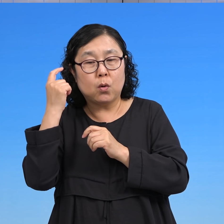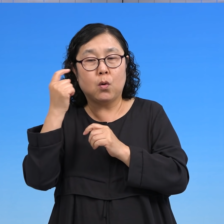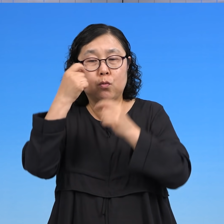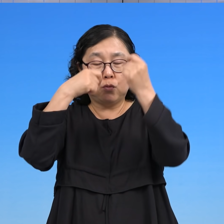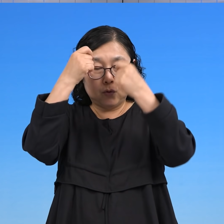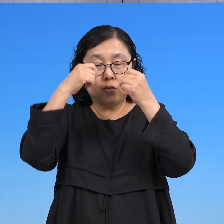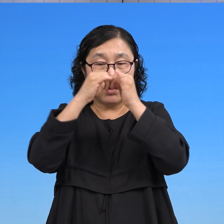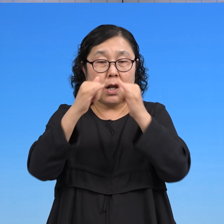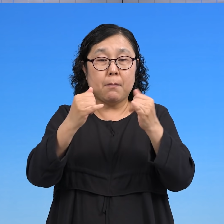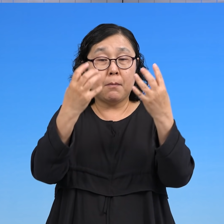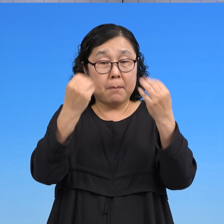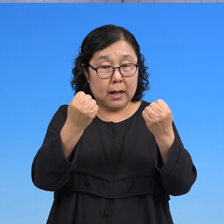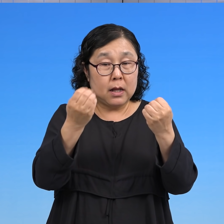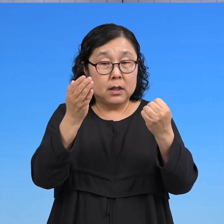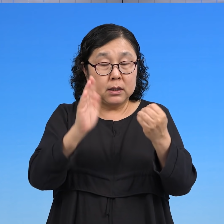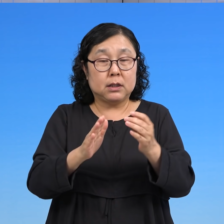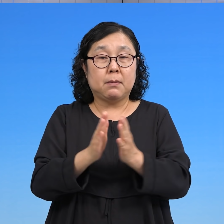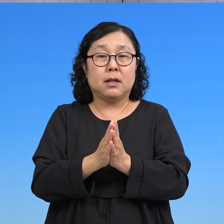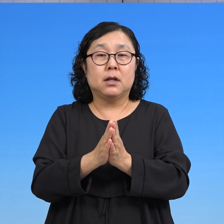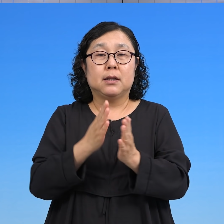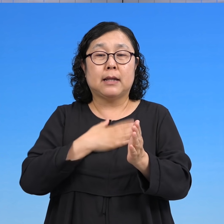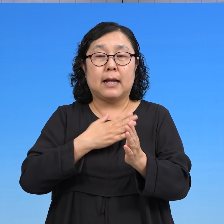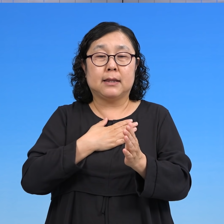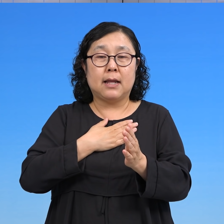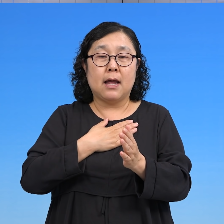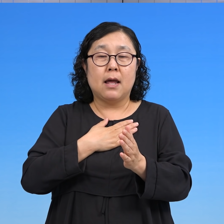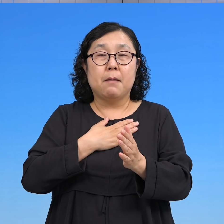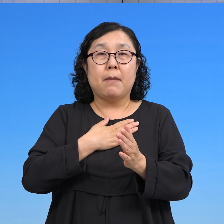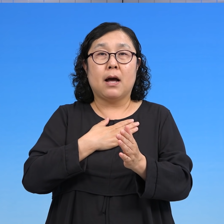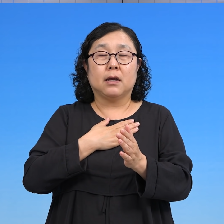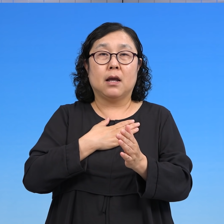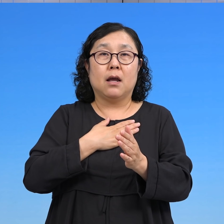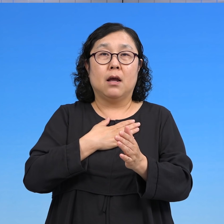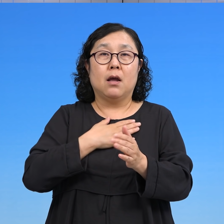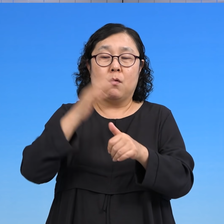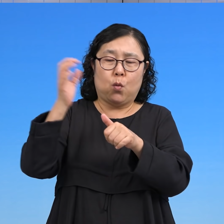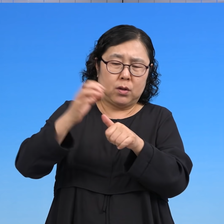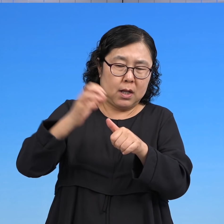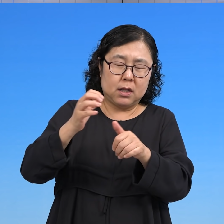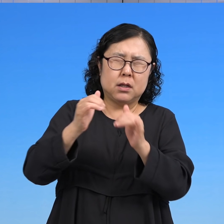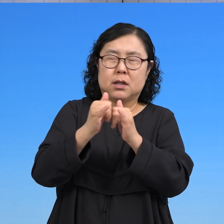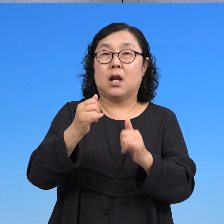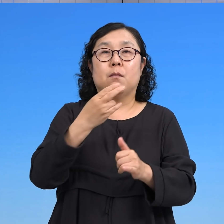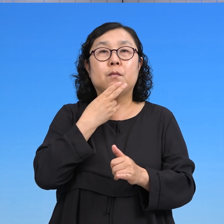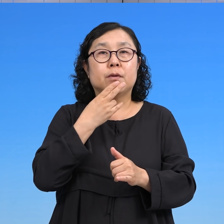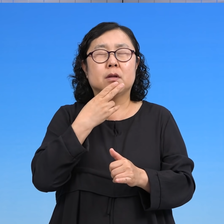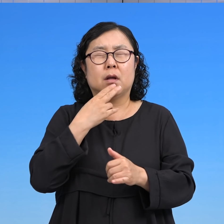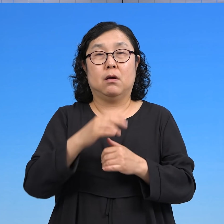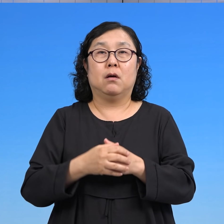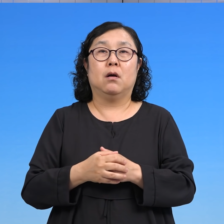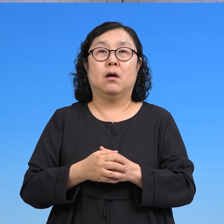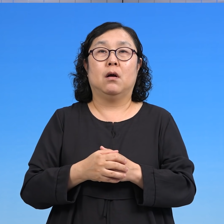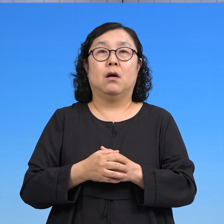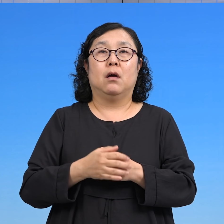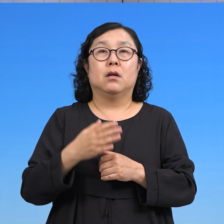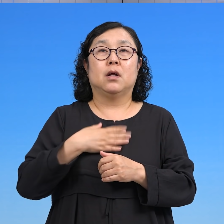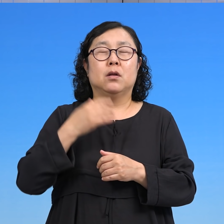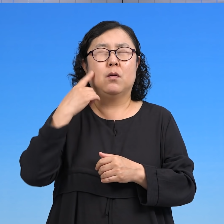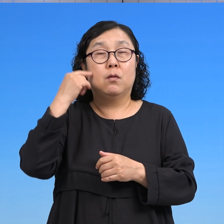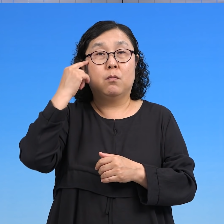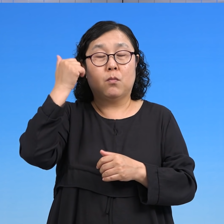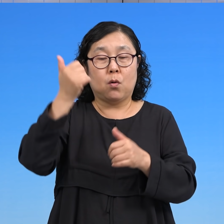와서 따지는 분이 없었어요. 왜 교회를 흩으려 그러느냐, 왜 나가라 그러느냐, 이런 교회가 어디 있겠냐고요. 그래서 저는